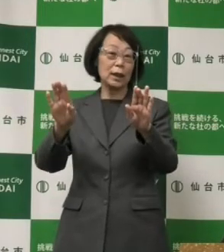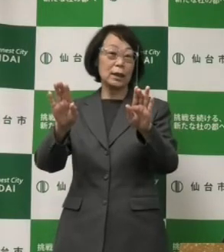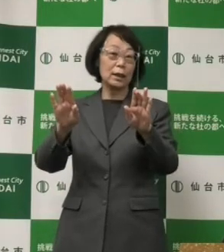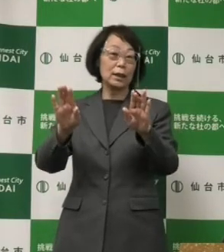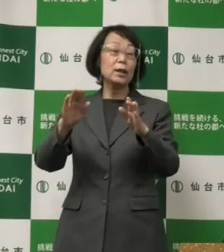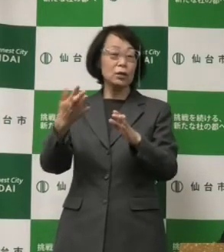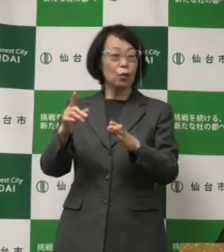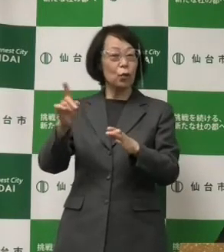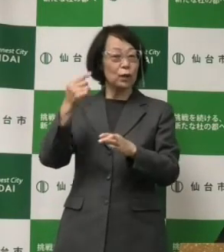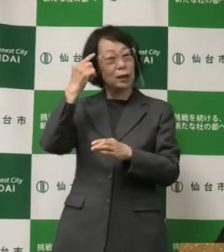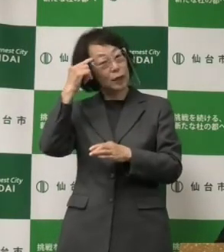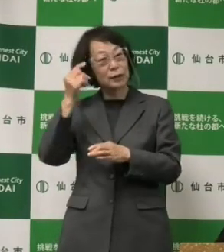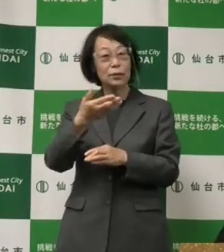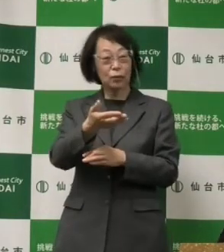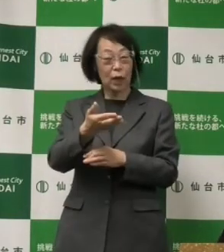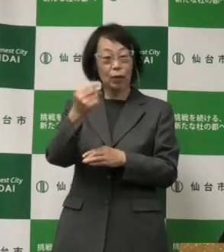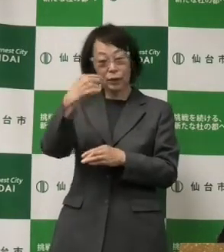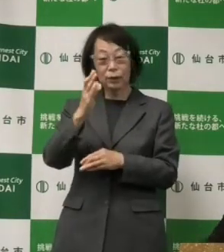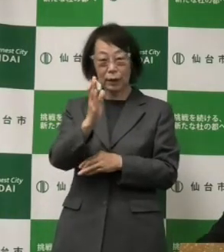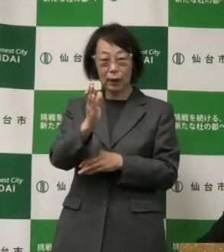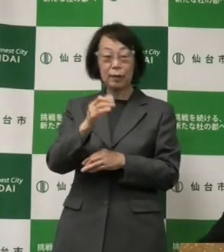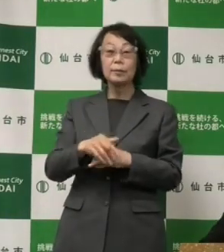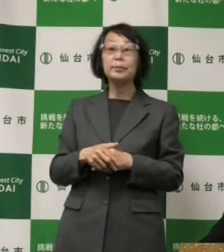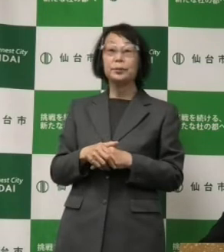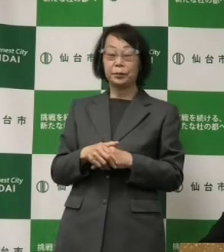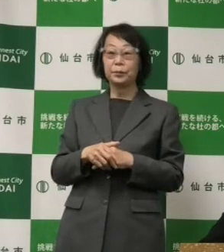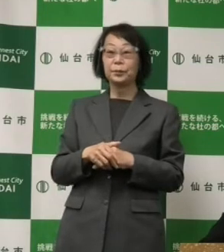今のところ感じてらっしゃるのか教えていただきたいです。 はい、